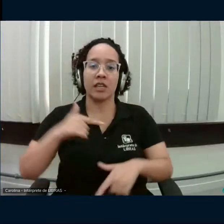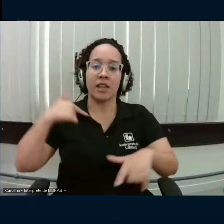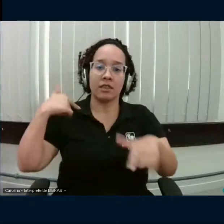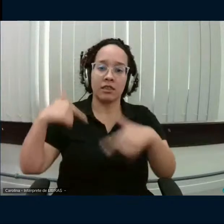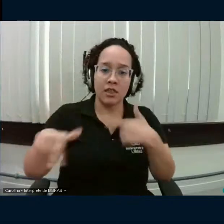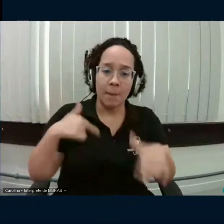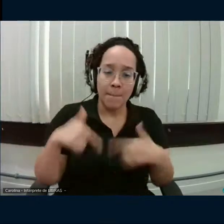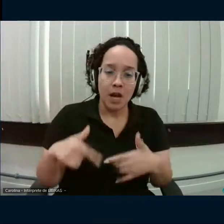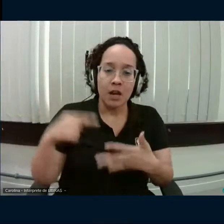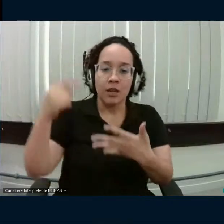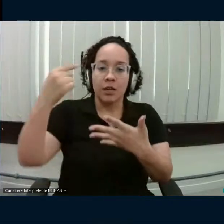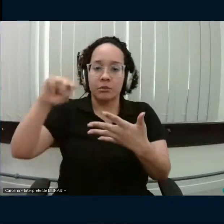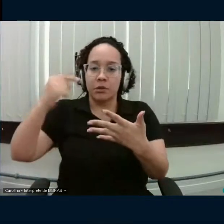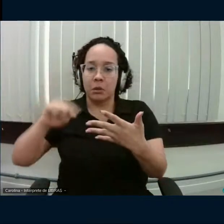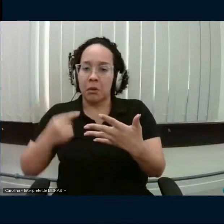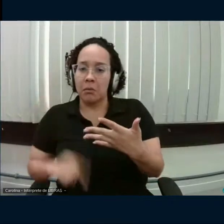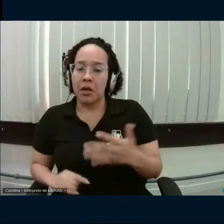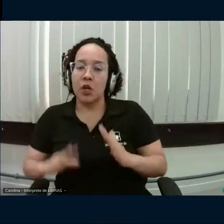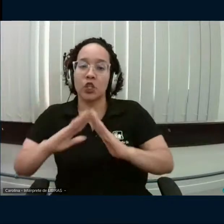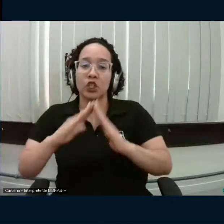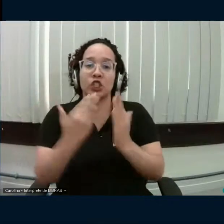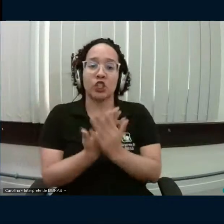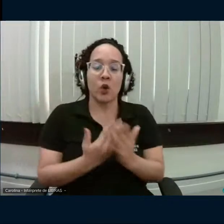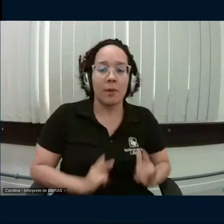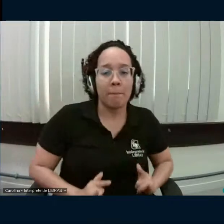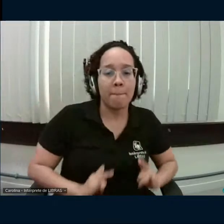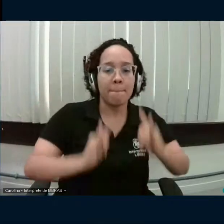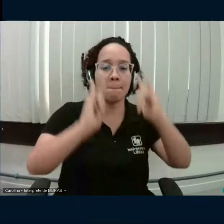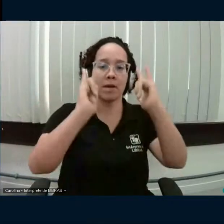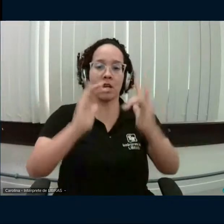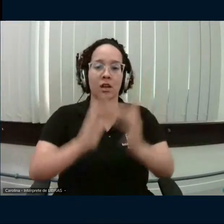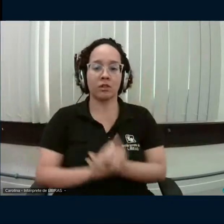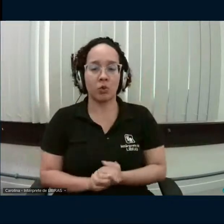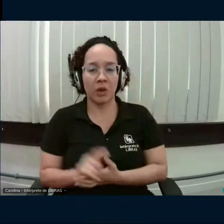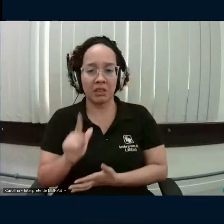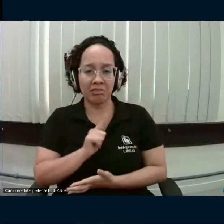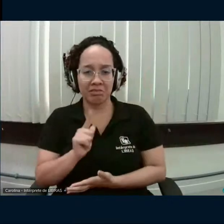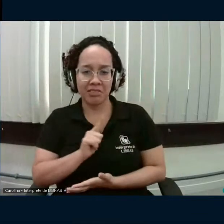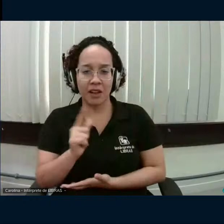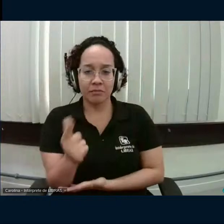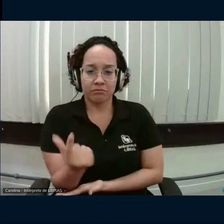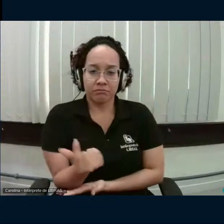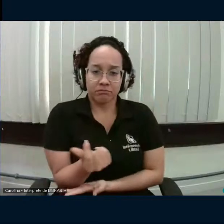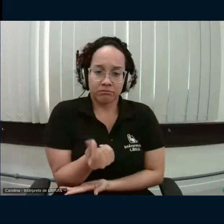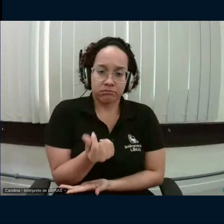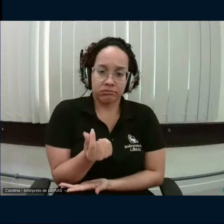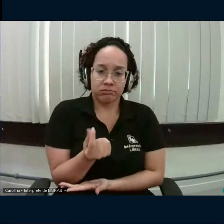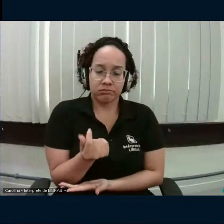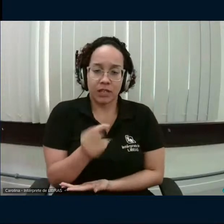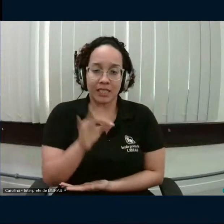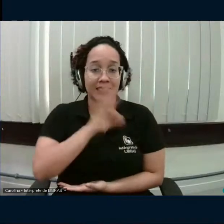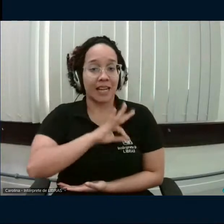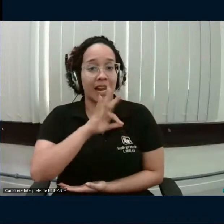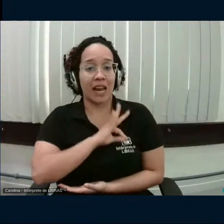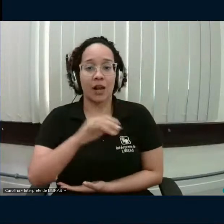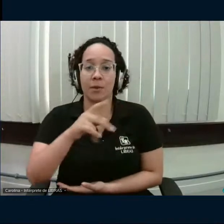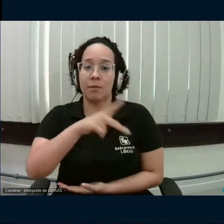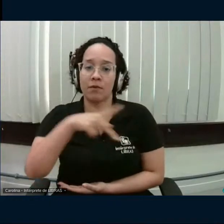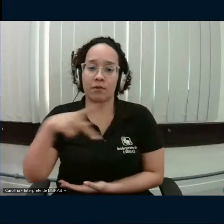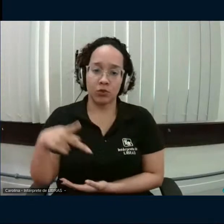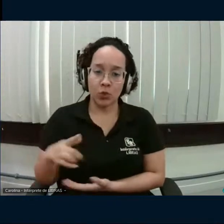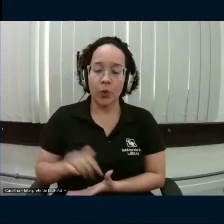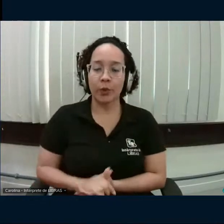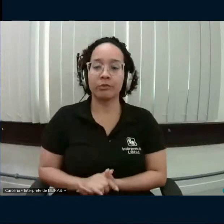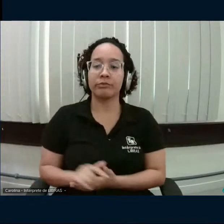condições de estrutura física das escolas pelo país todo, né? Esse subfinanciamento está no salário dos professores e professoras,